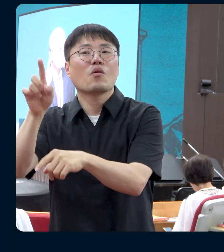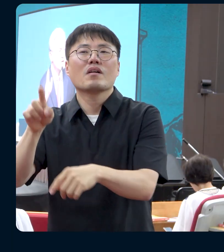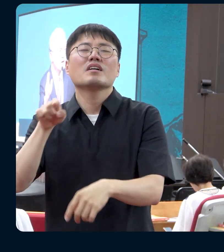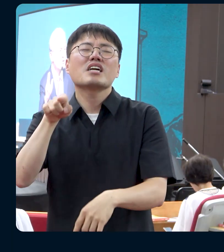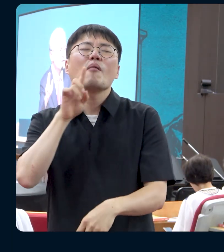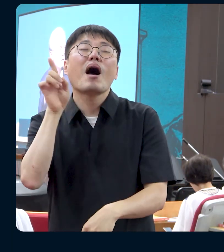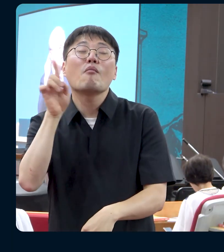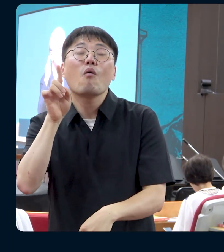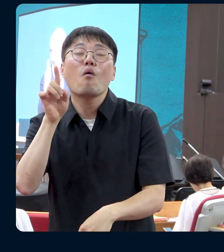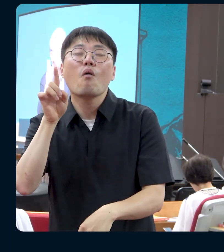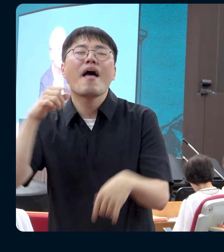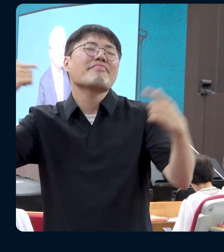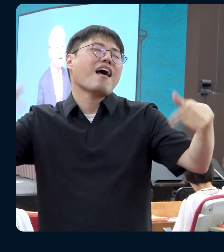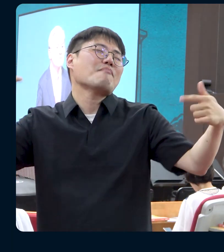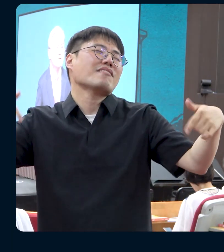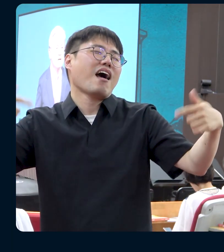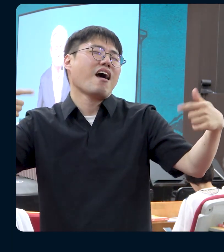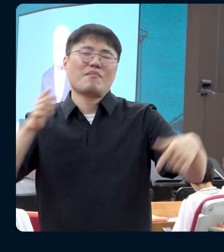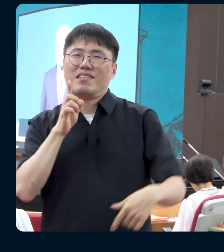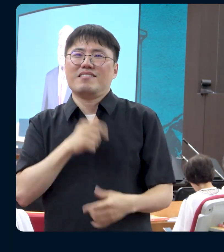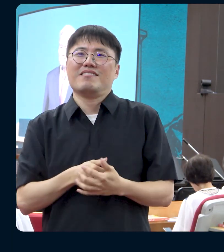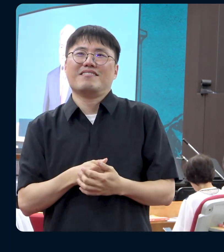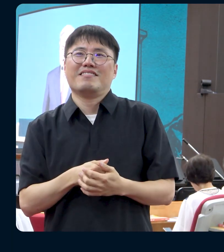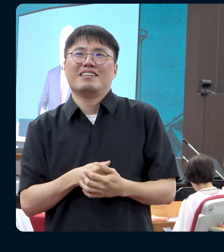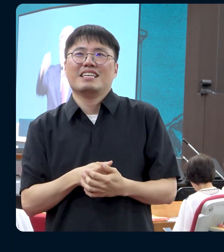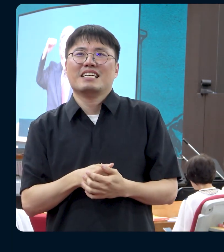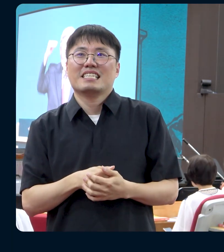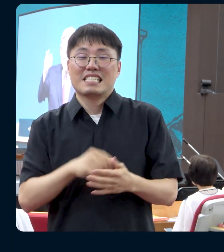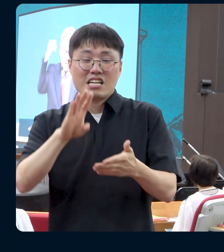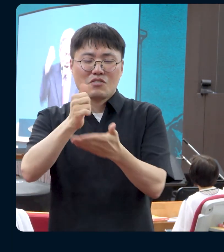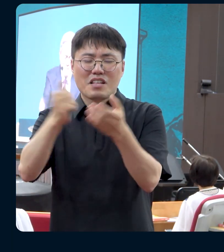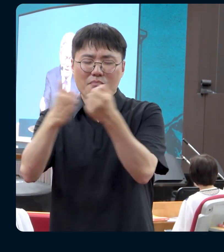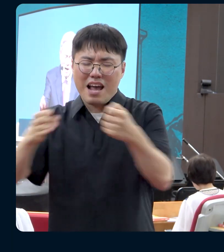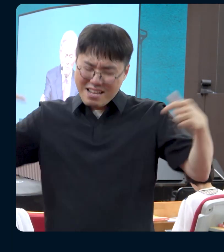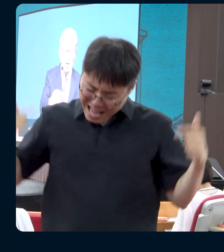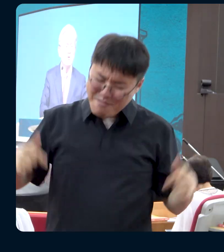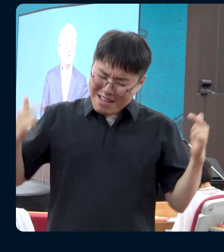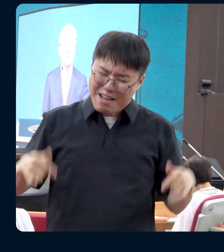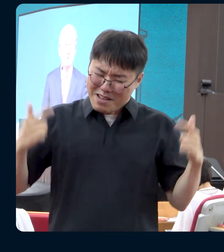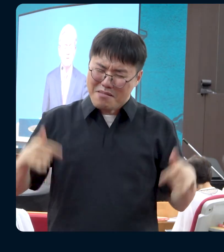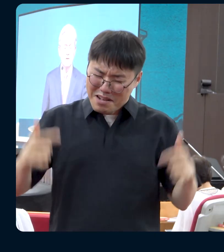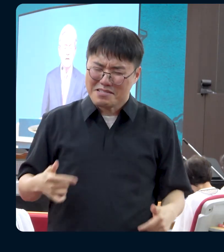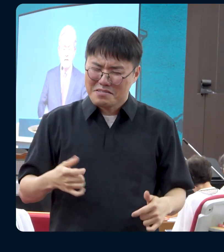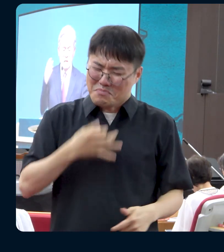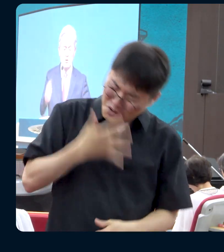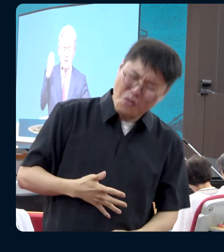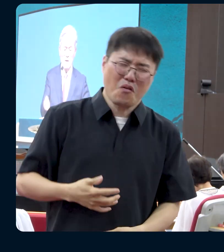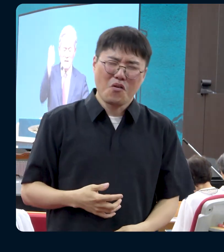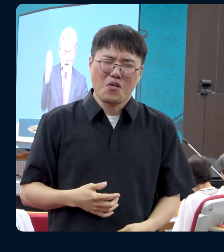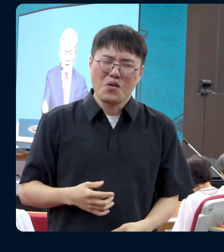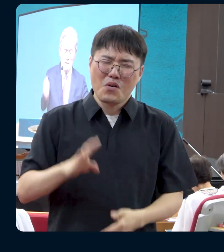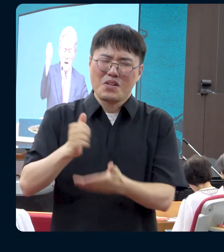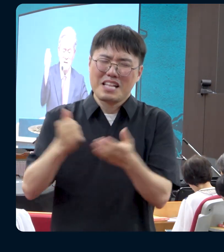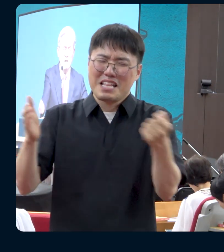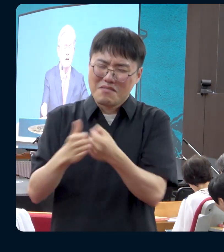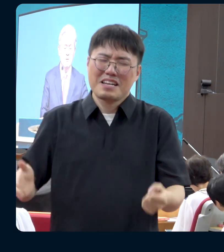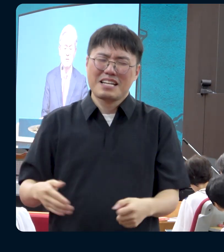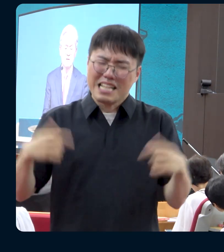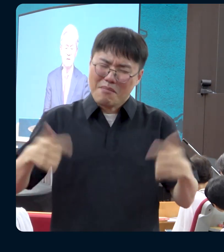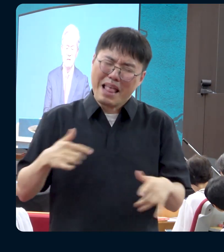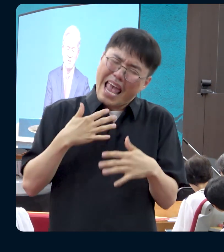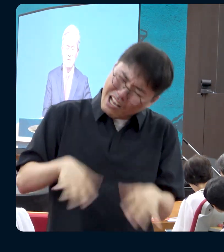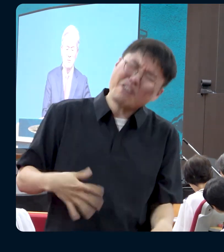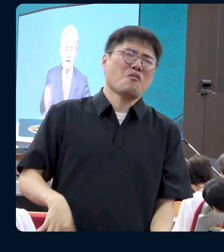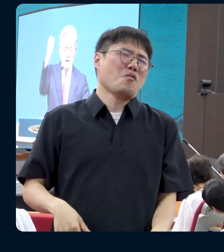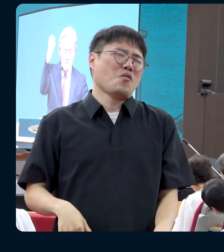부사가 붙어야 되는데 그 부사가 뭐냐? 날마다예요. 날마다. 그리스도 때문에 날마다 우리가 어리석고, 그리스도 때문에